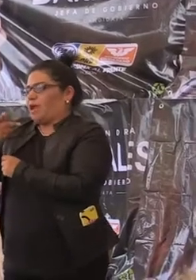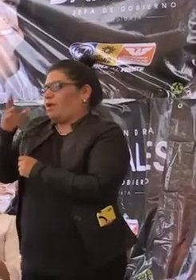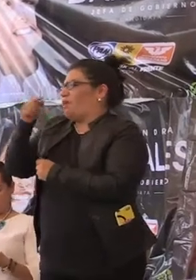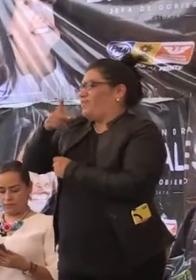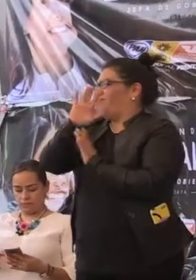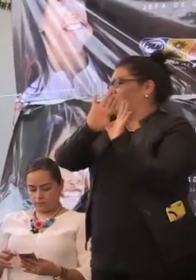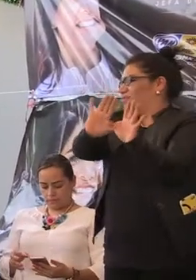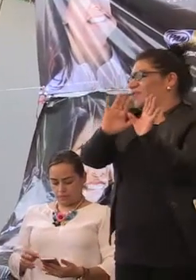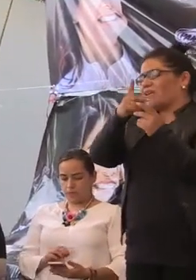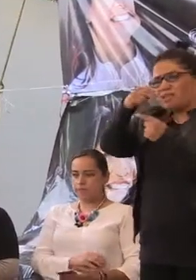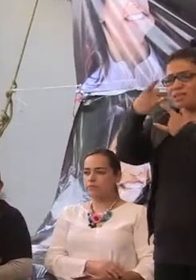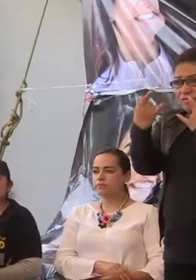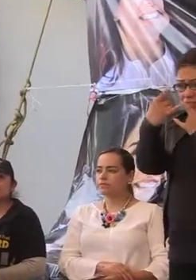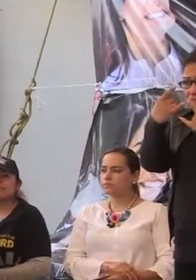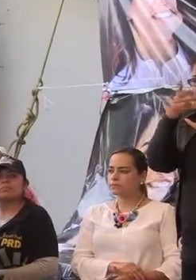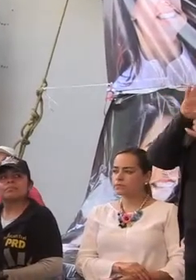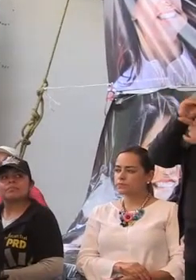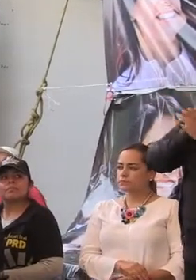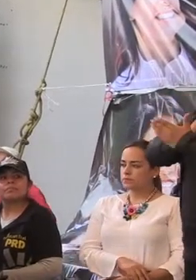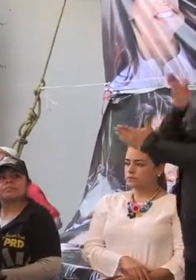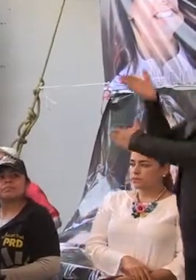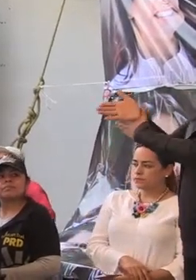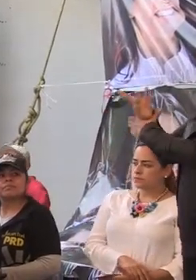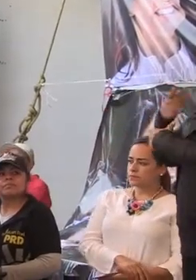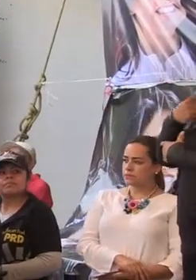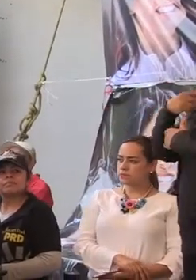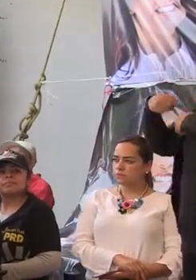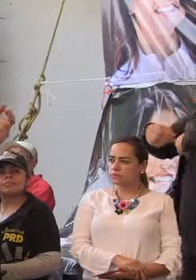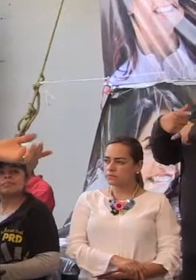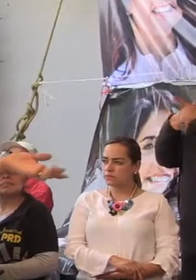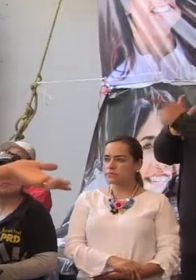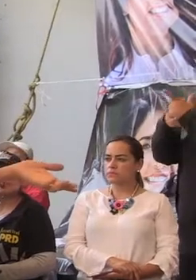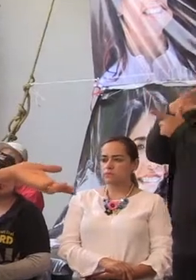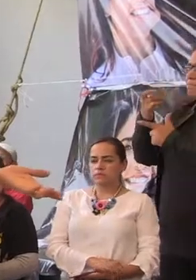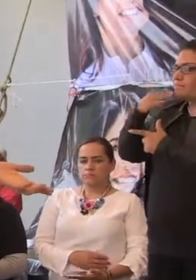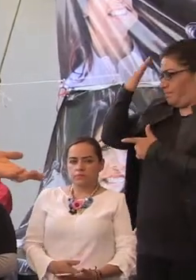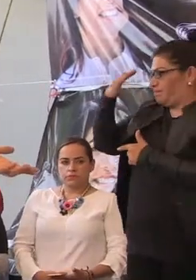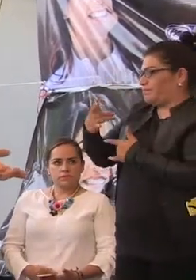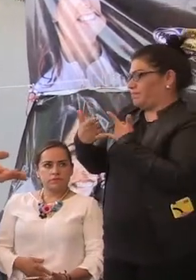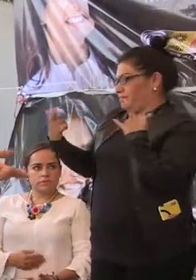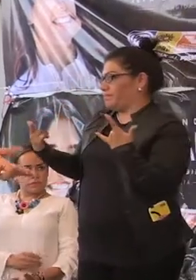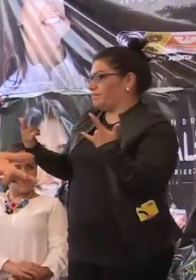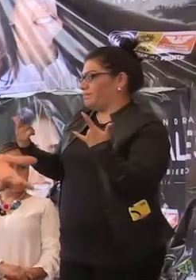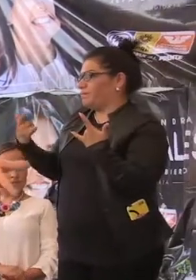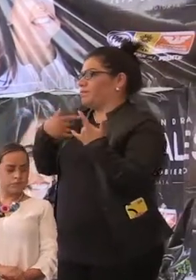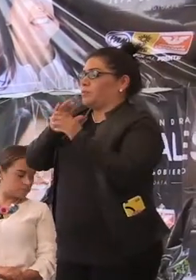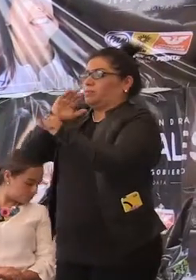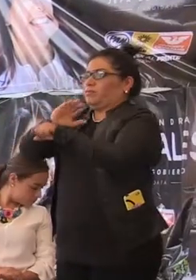me creí esa historia, me metí a la política y aquí estoy. Ustedes ya conocen mi historia. He sido